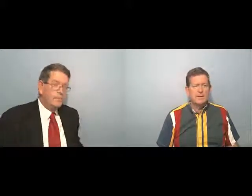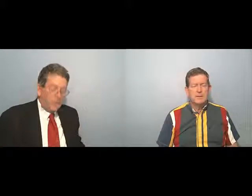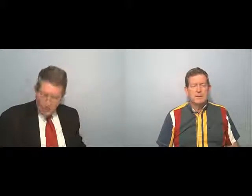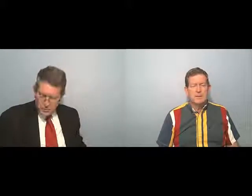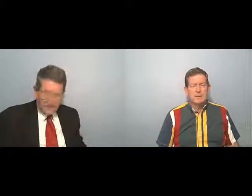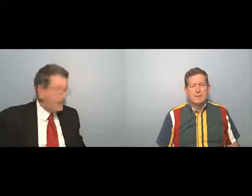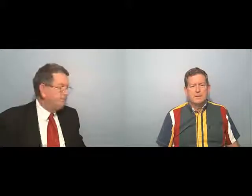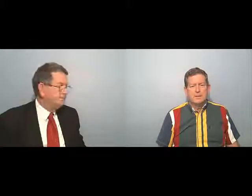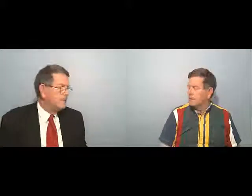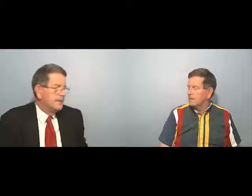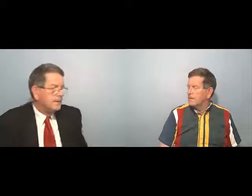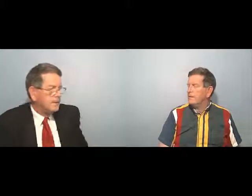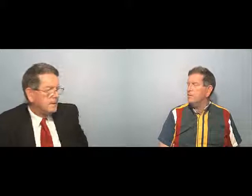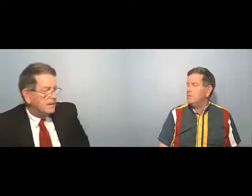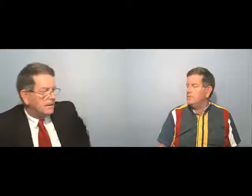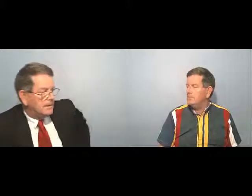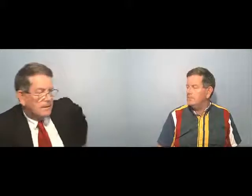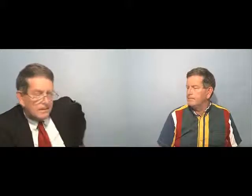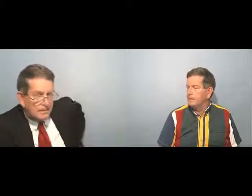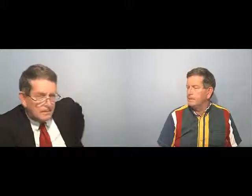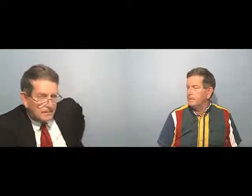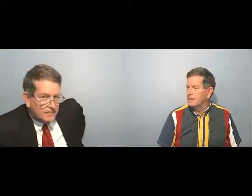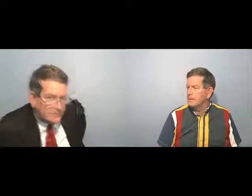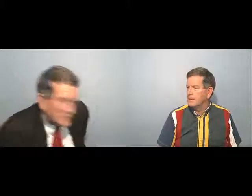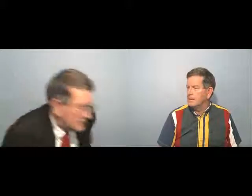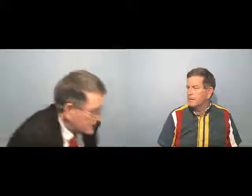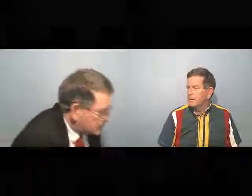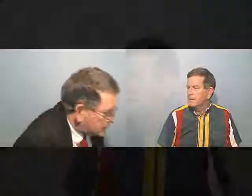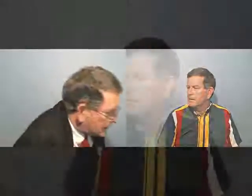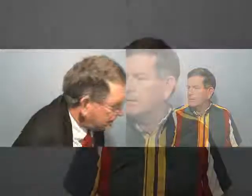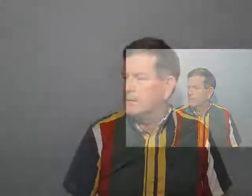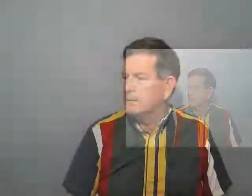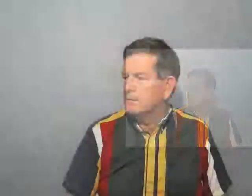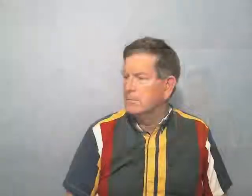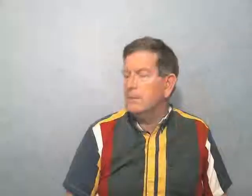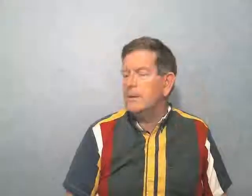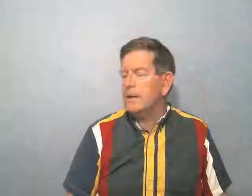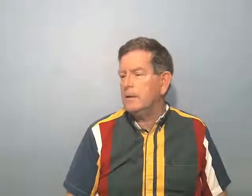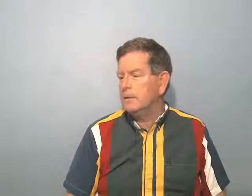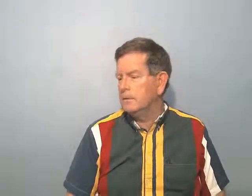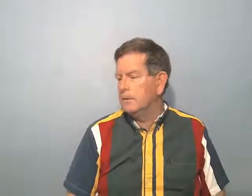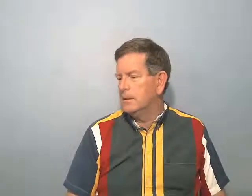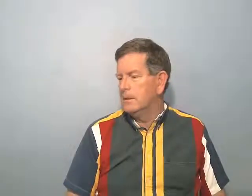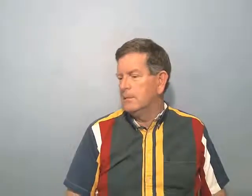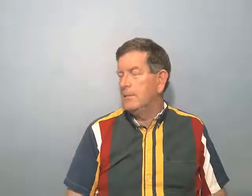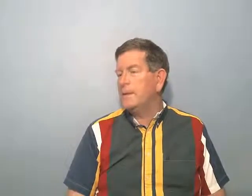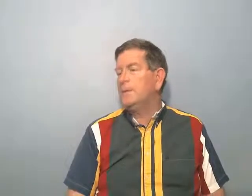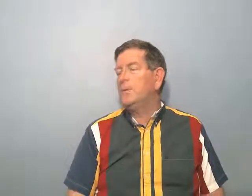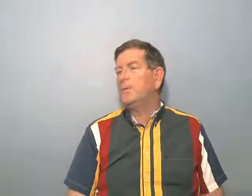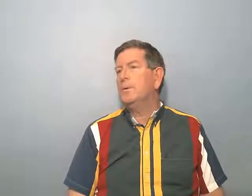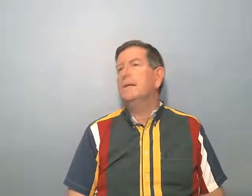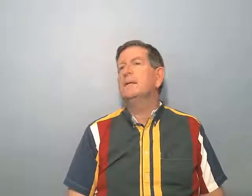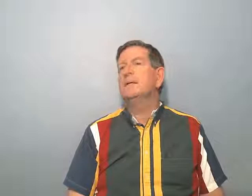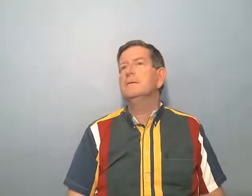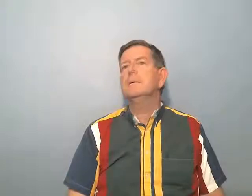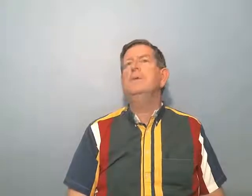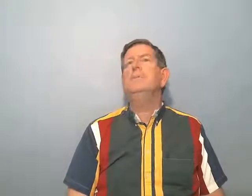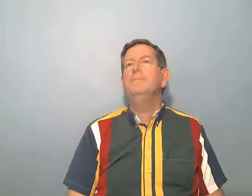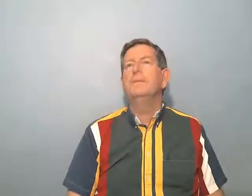faut que je m'en aille, hein. Où vas-tu? Bon, il faut que j'aille acheter un journal. Ah bon, d'accord. Bon, merci pour Salut. ton aide, hein. Salut. Il n'y